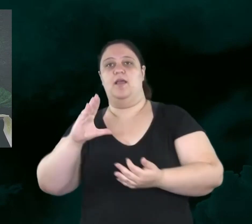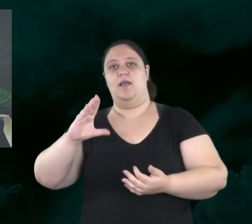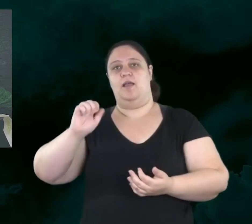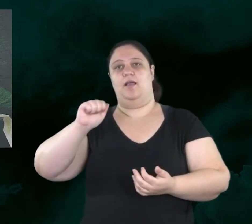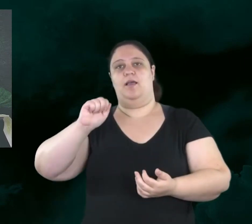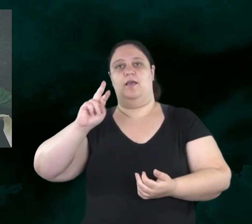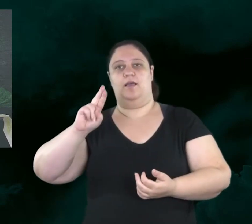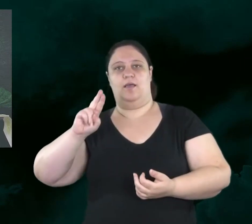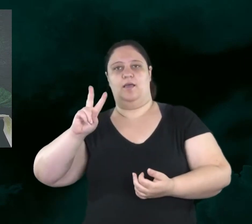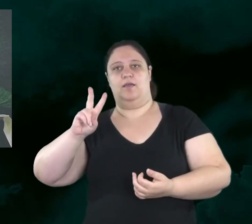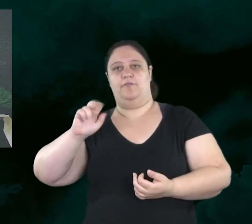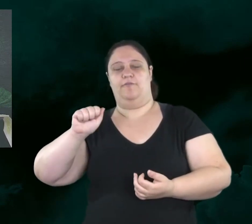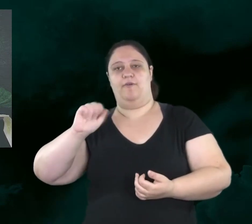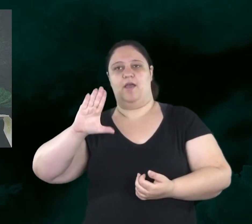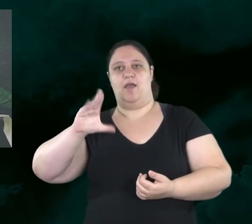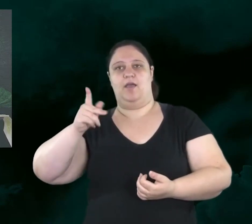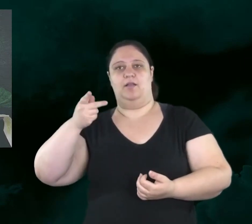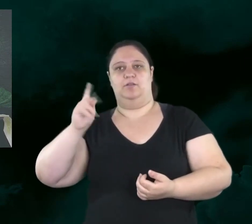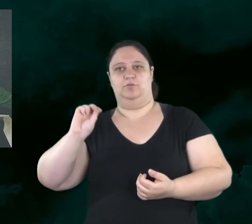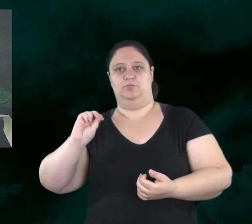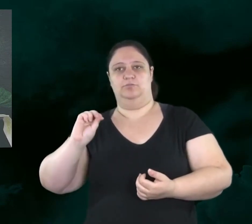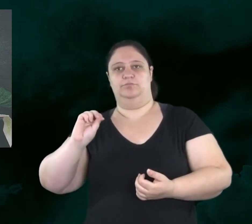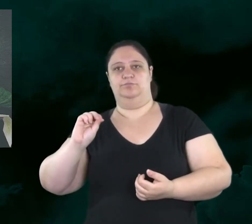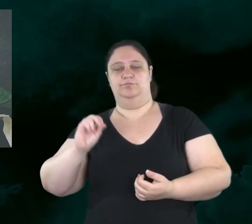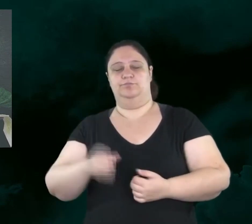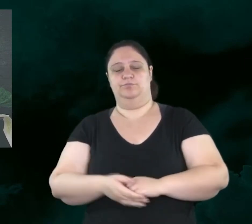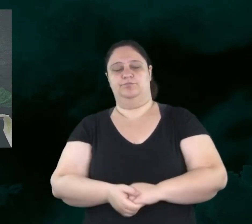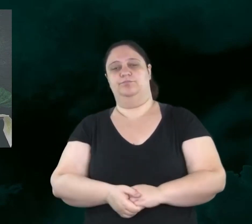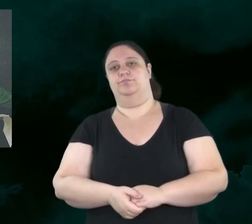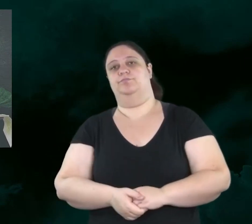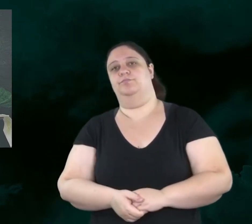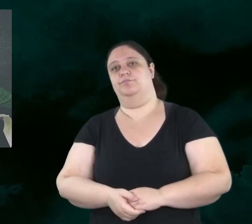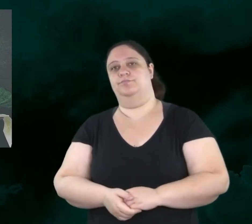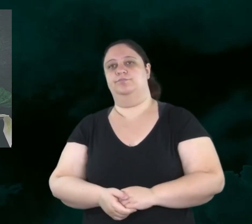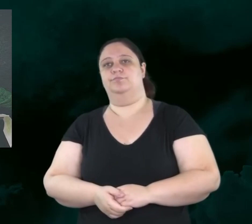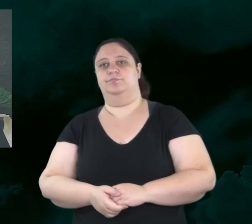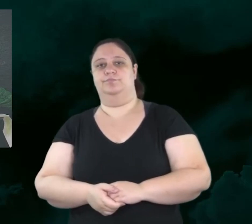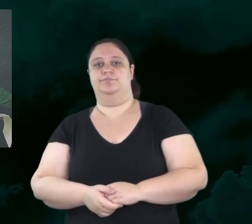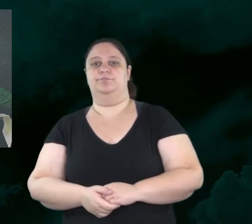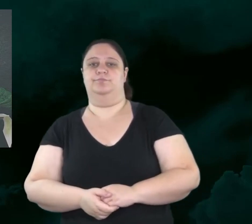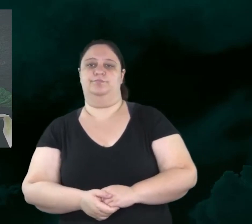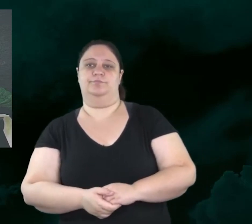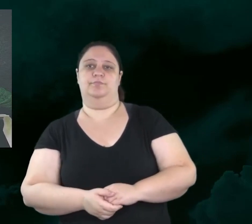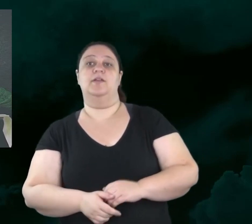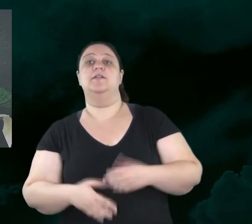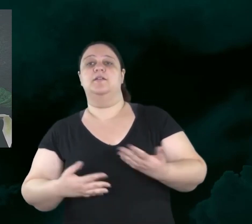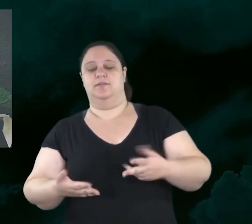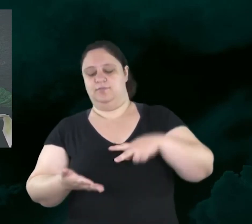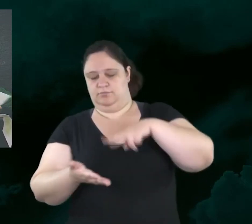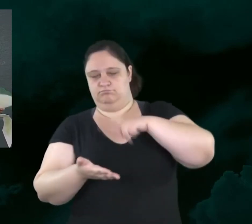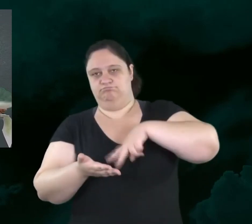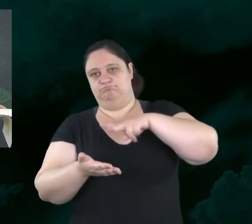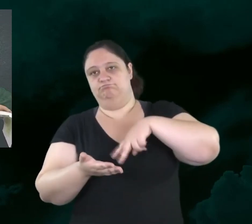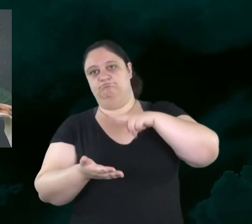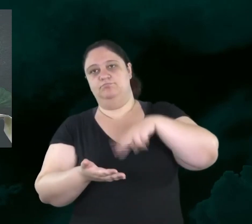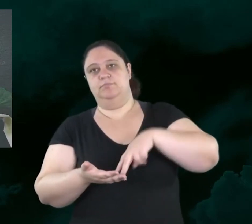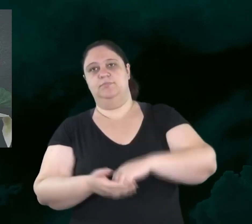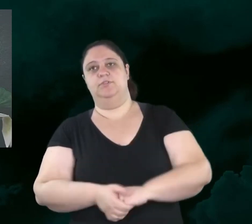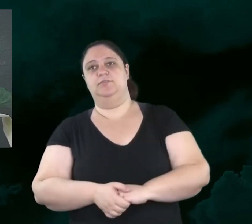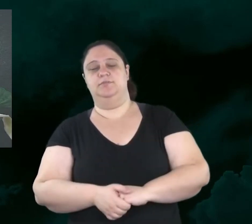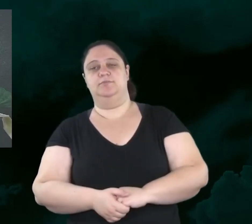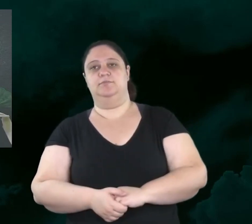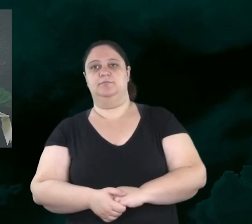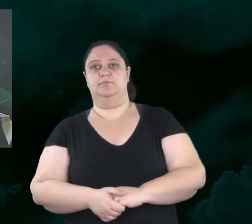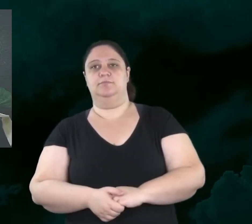Eu fiz questão de ler, de falar para esses irmãos o que